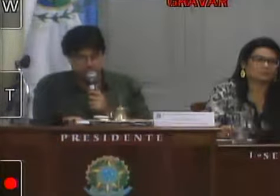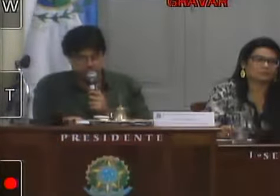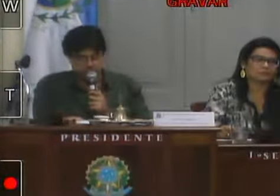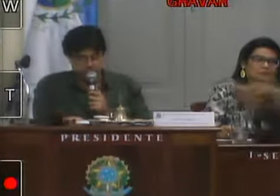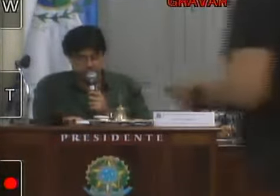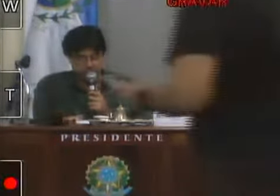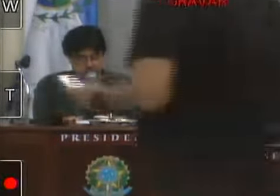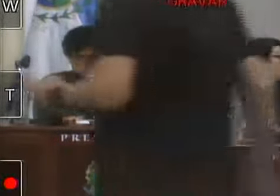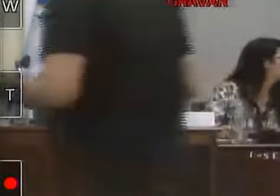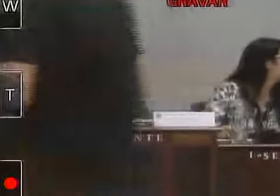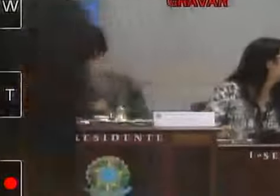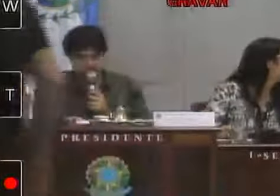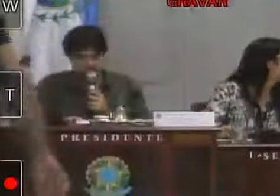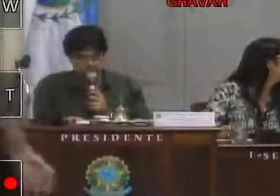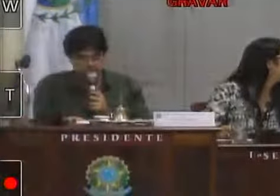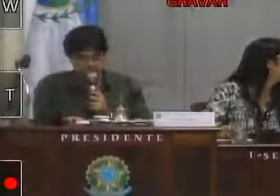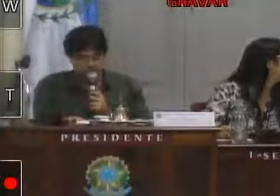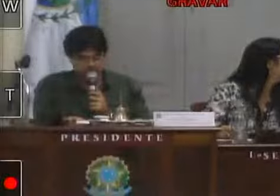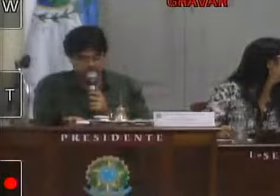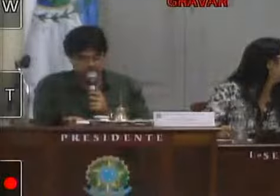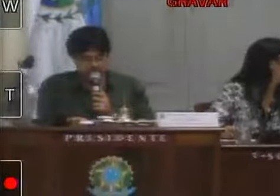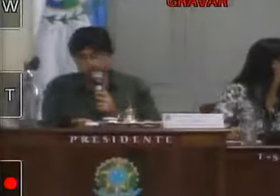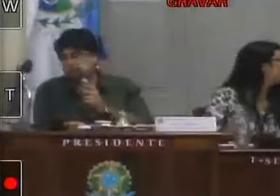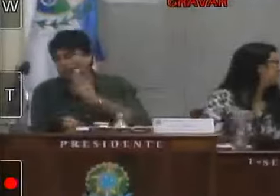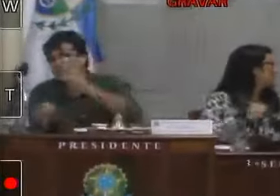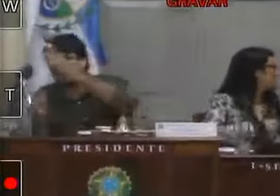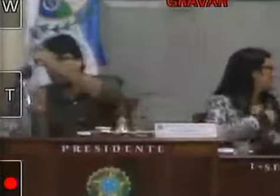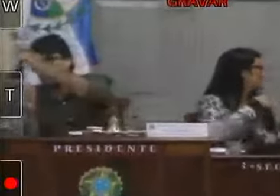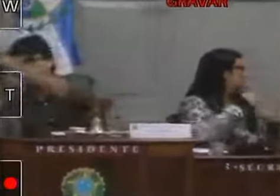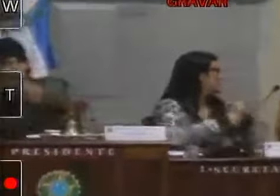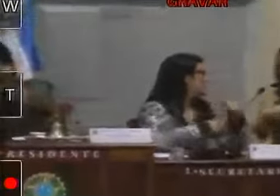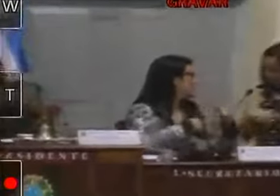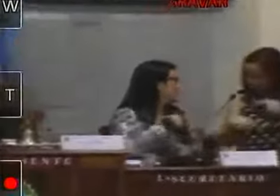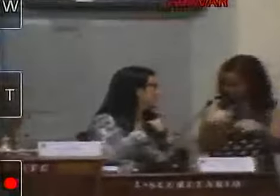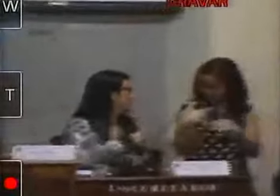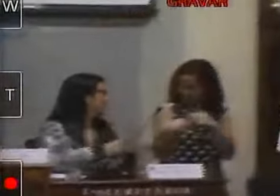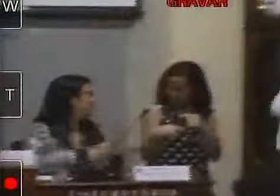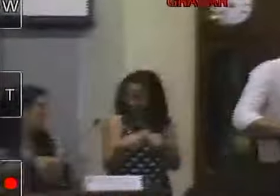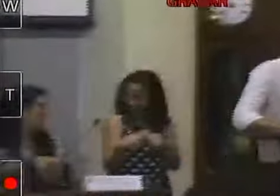Amigo David Nogueira, a hora da virada.